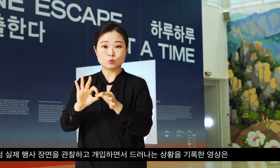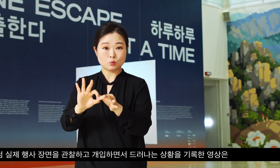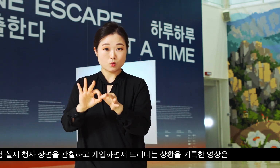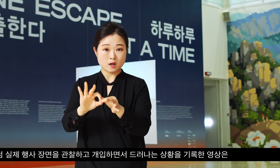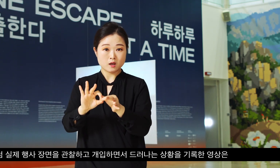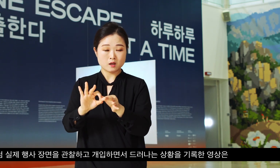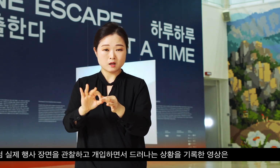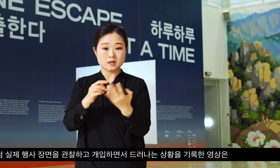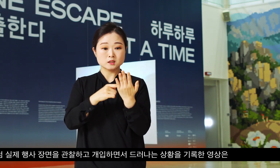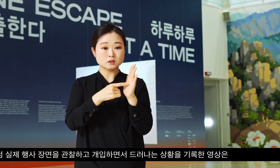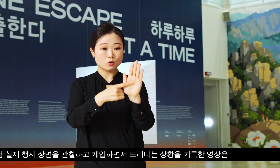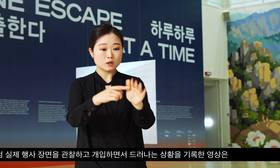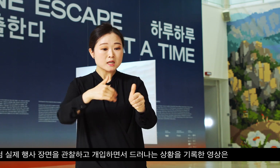드러나는 상황을 기록한 영상은